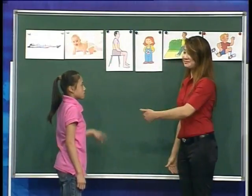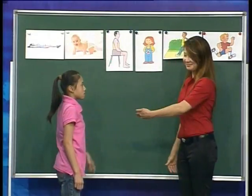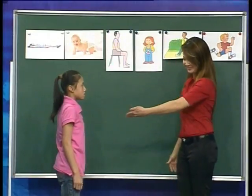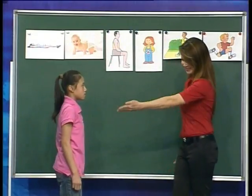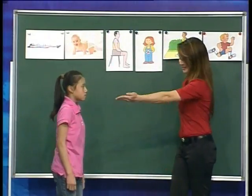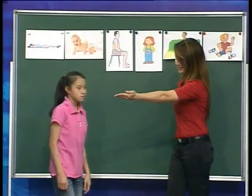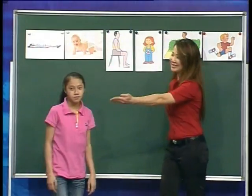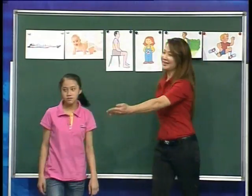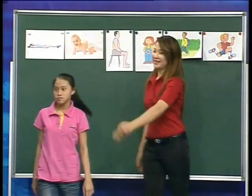Bạn rất giỏi